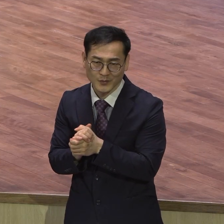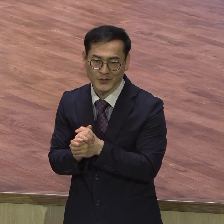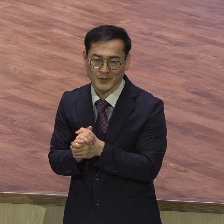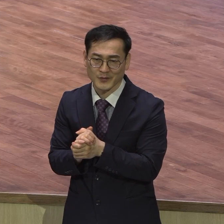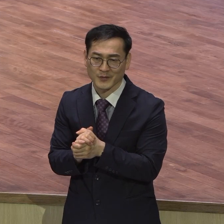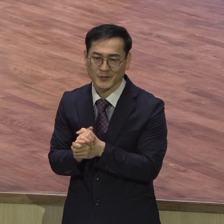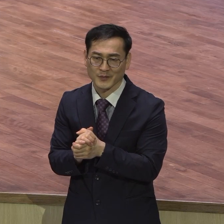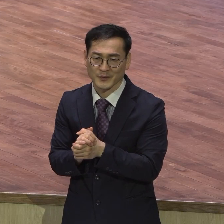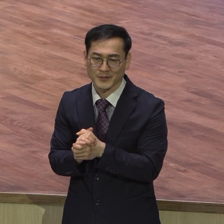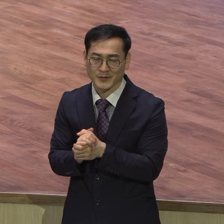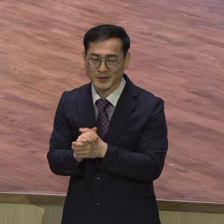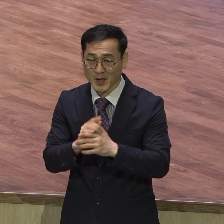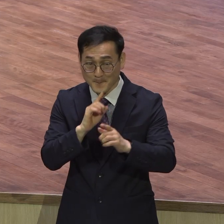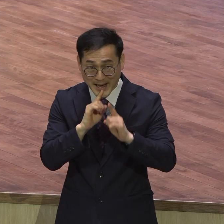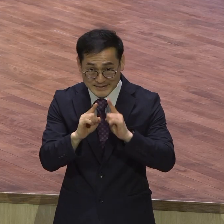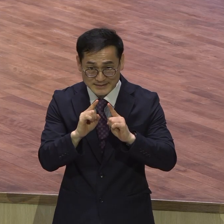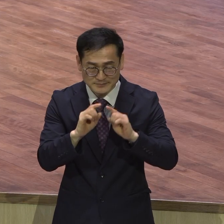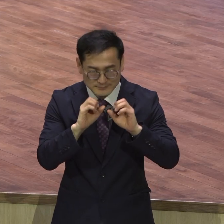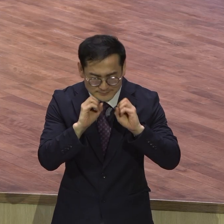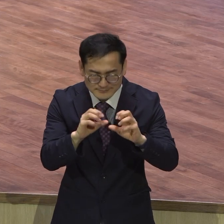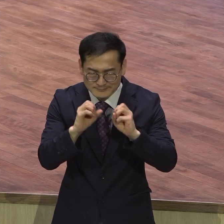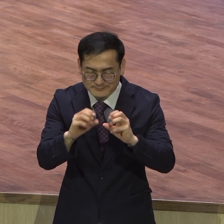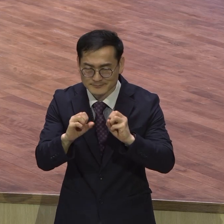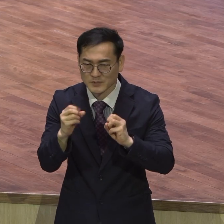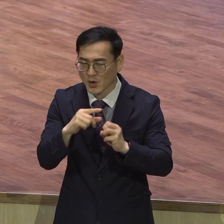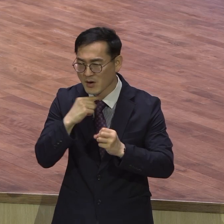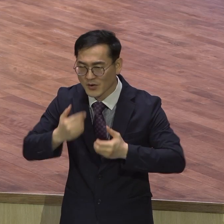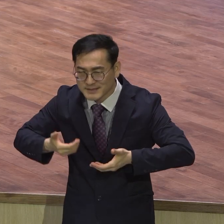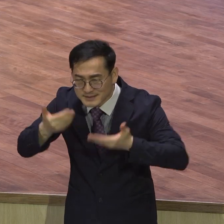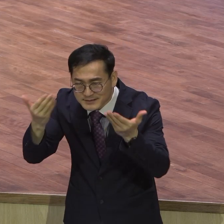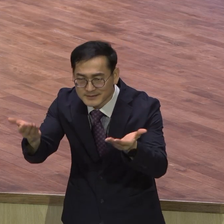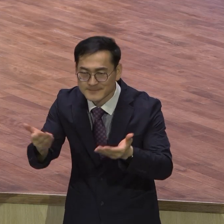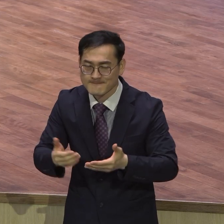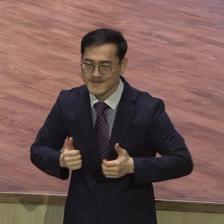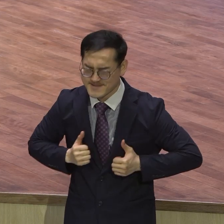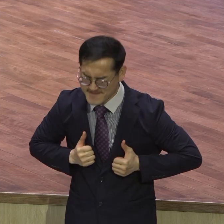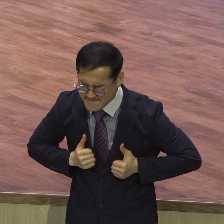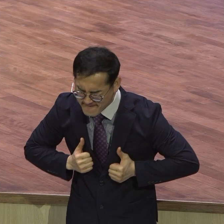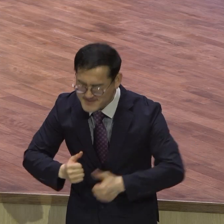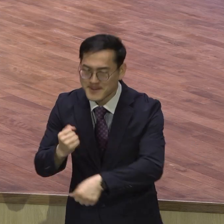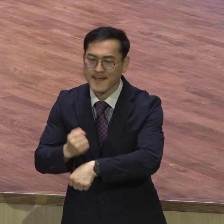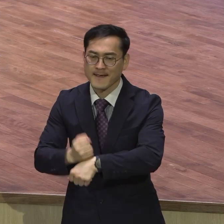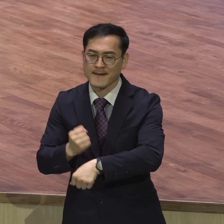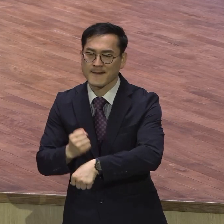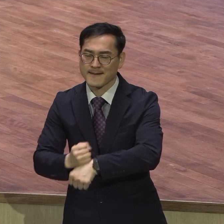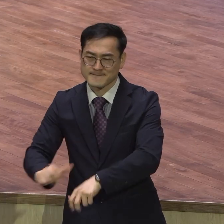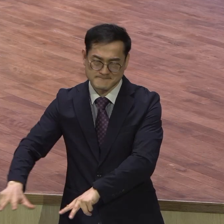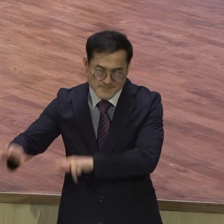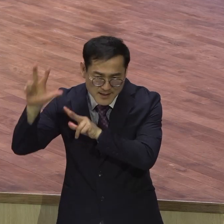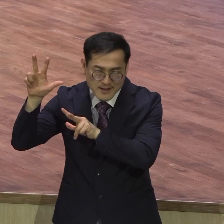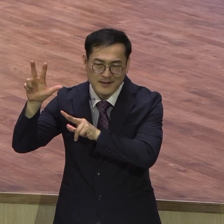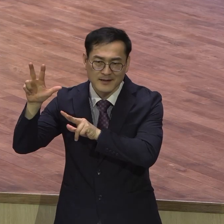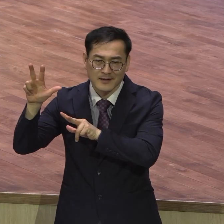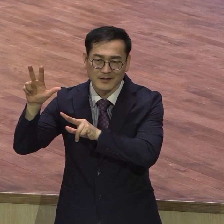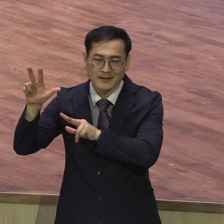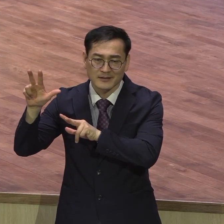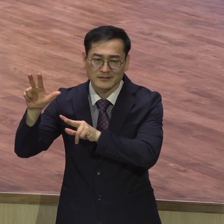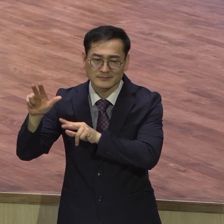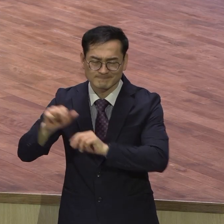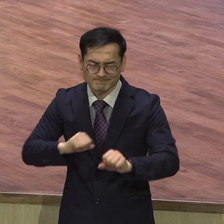천도 허신 내가 치우를 만에 할 거야 해보시기 바랍니다 하나님 어떻게